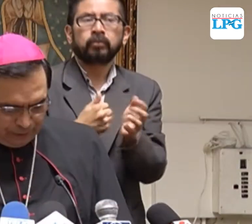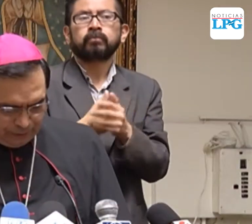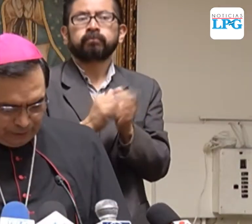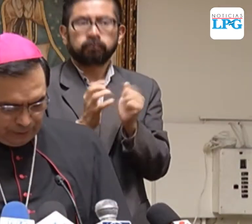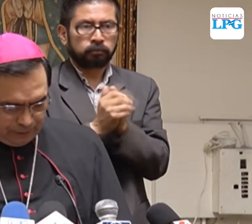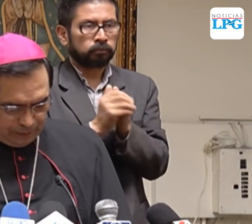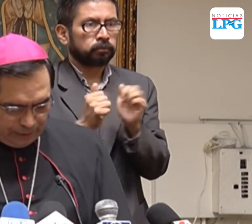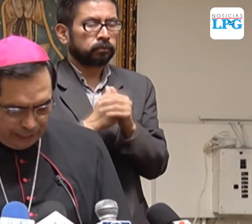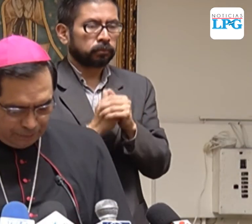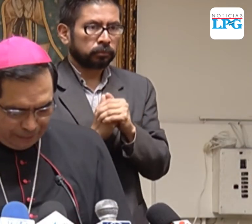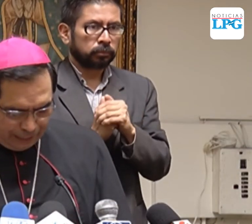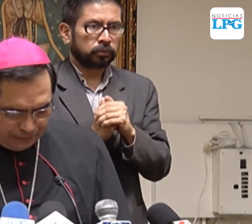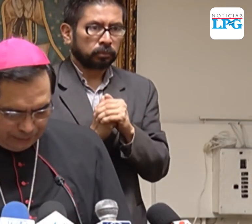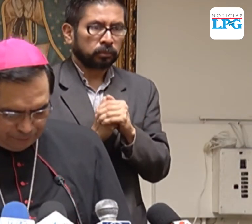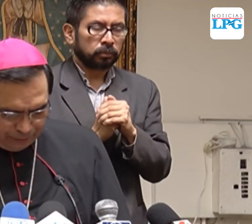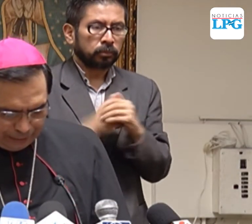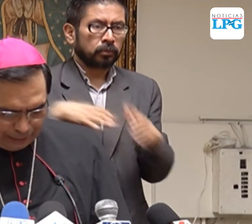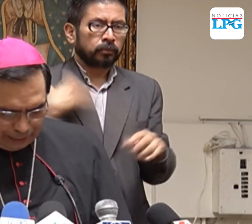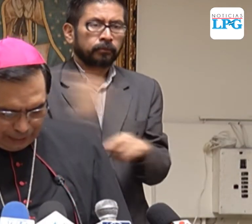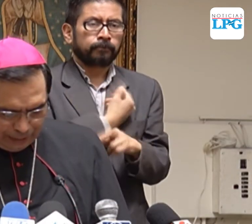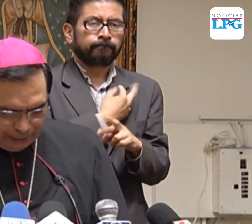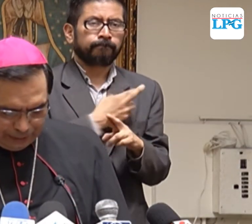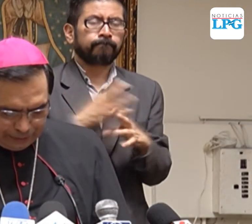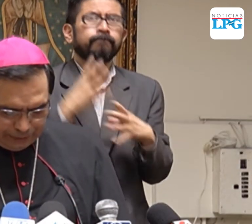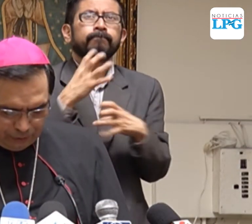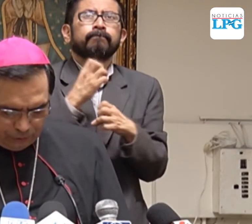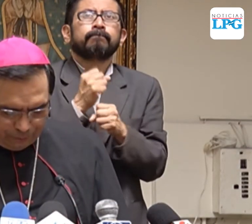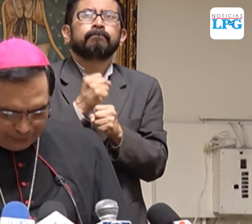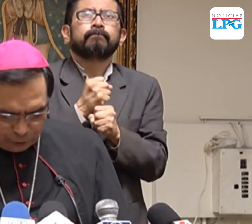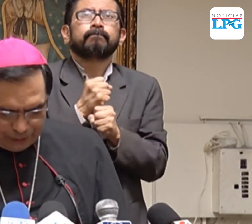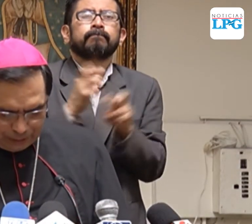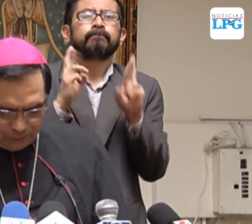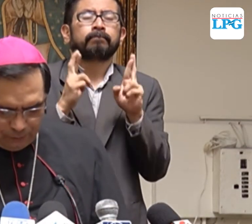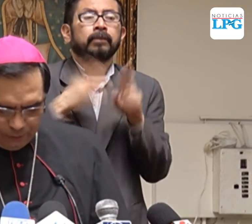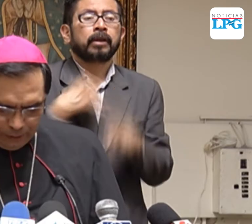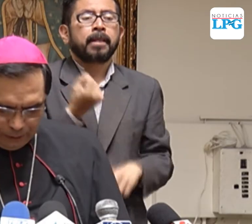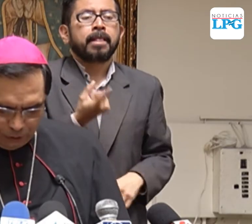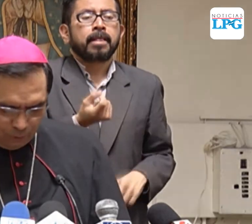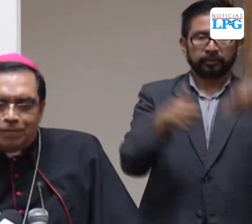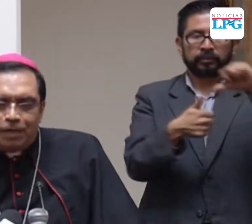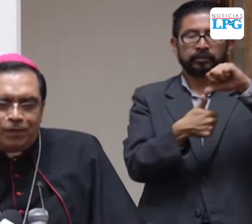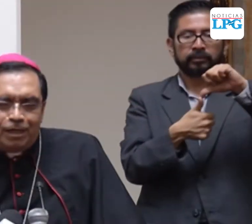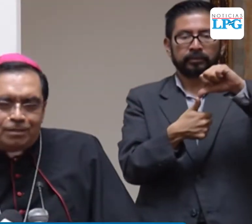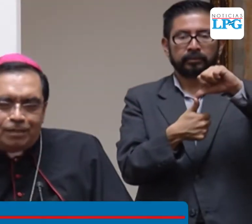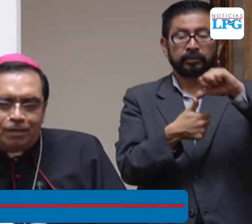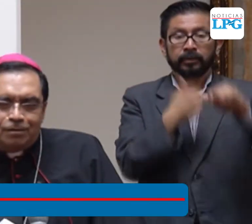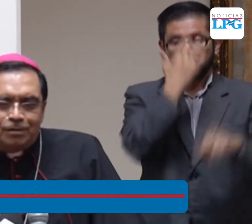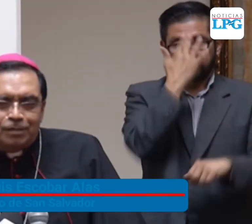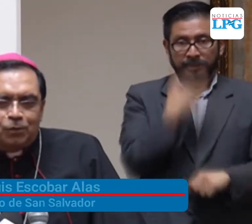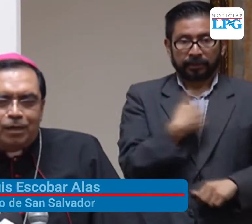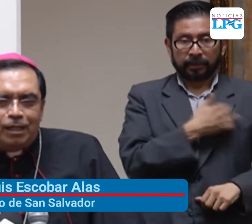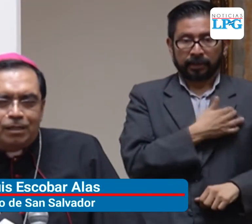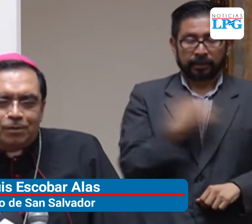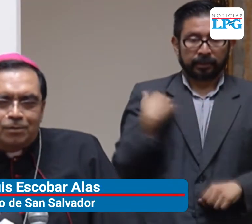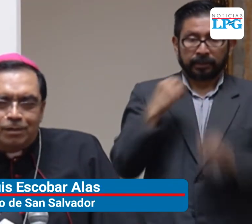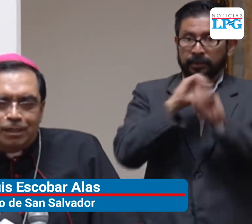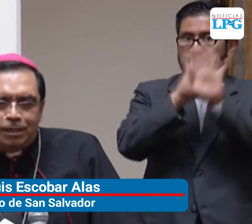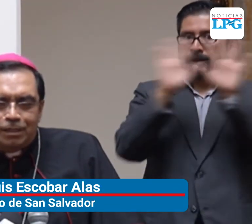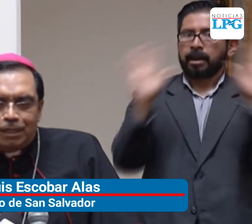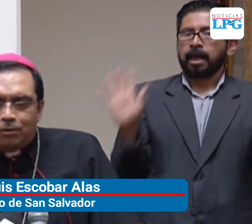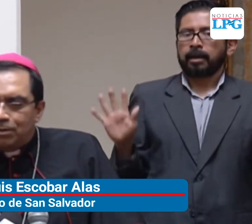Asegura que siempre apoyará que se busque hacer justicia y combatir la corrupción. Una evidencia es un